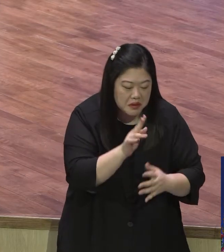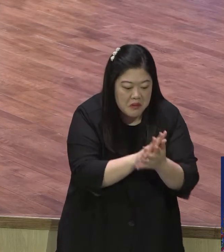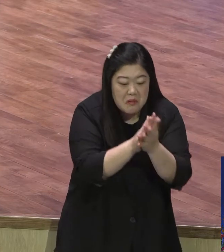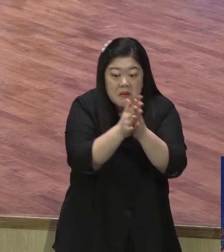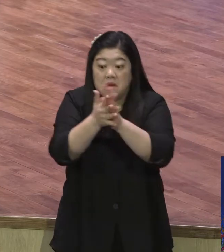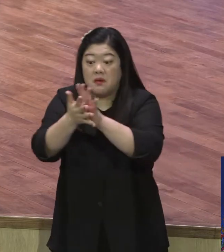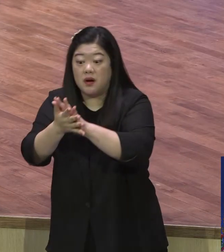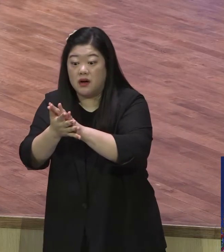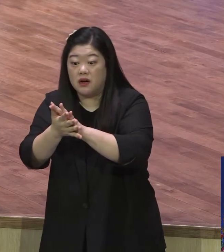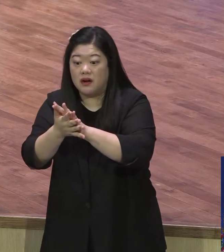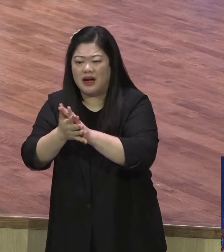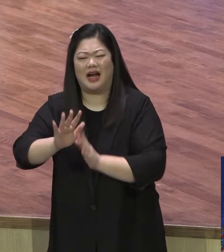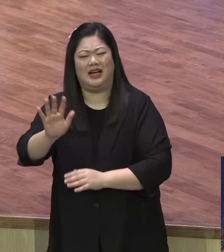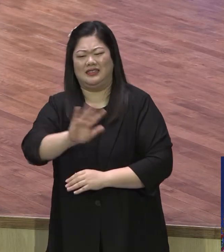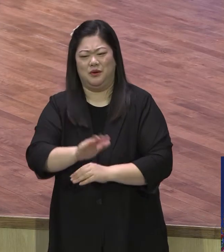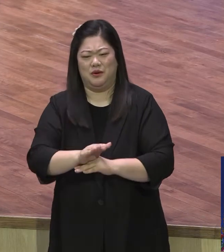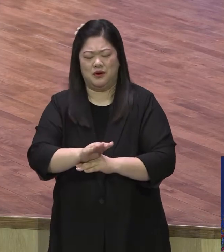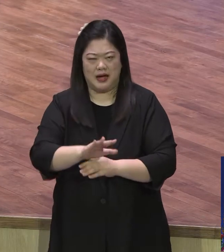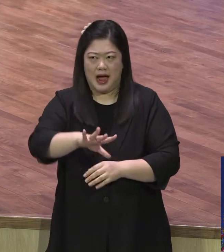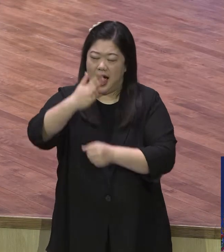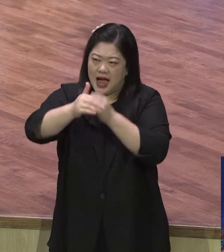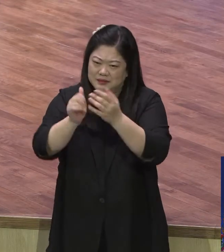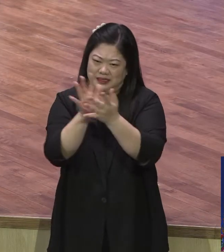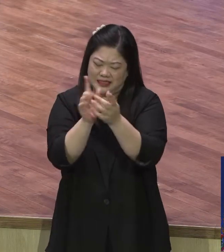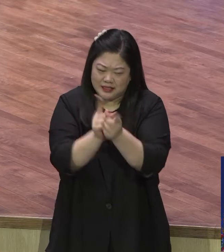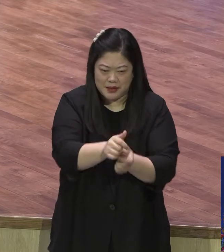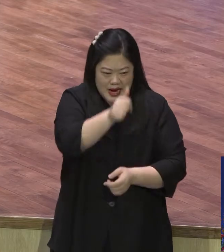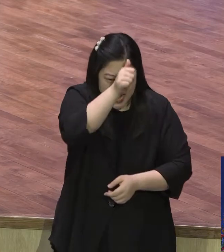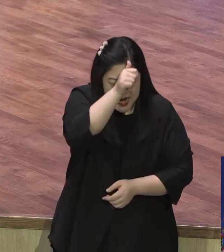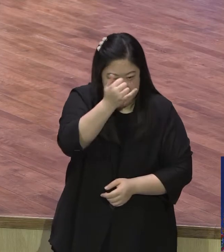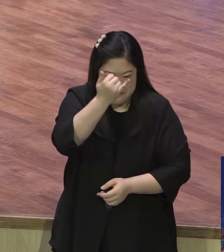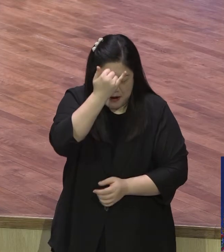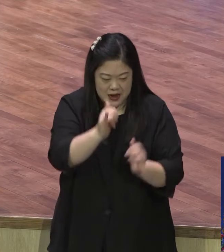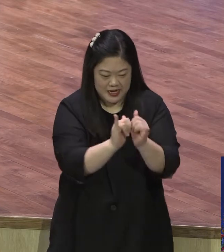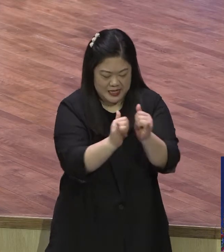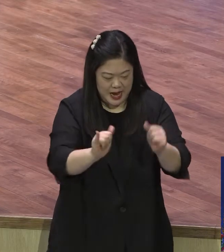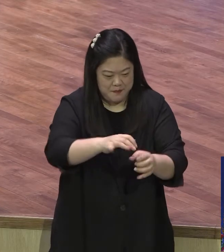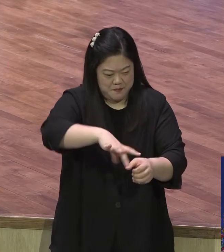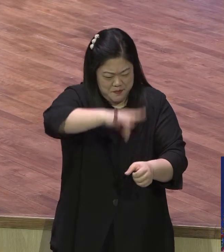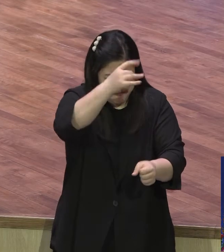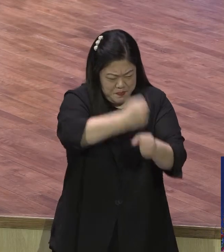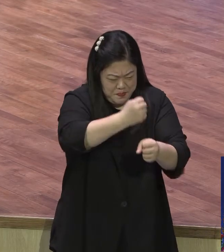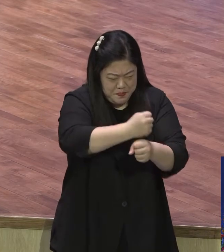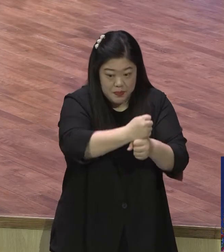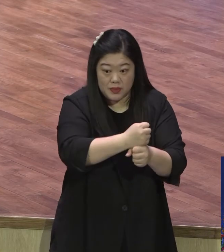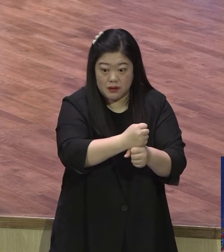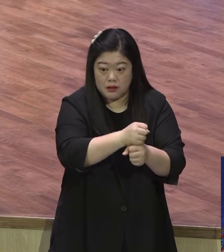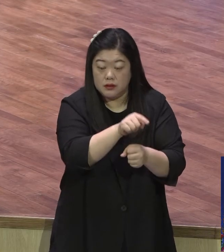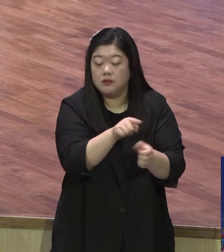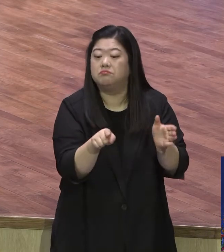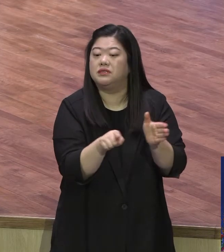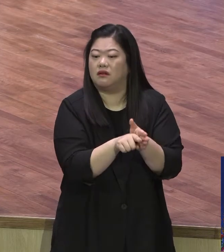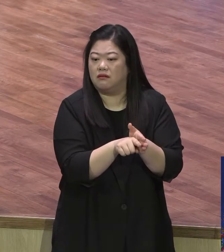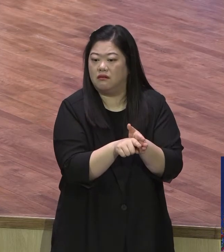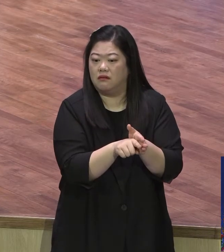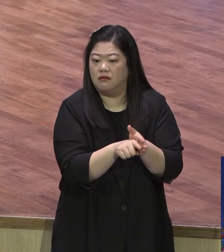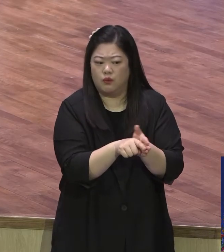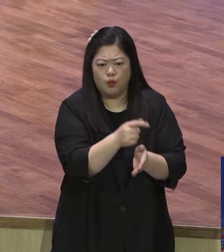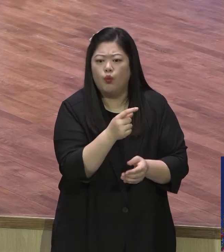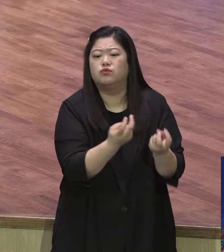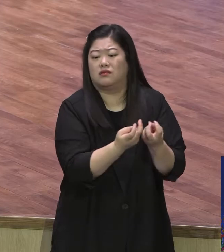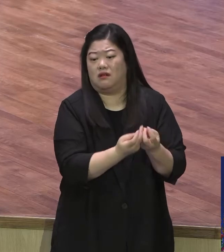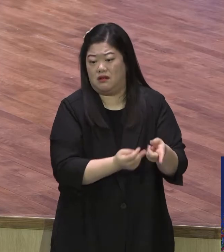하나님이 하나하나 다 창조하셨다 창조 넘어야 될 큰 산 그 다음에 뭐냐 힘들지요 부활